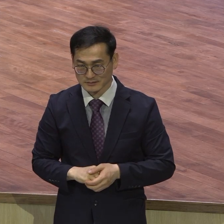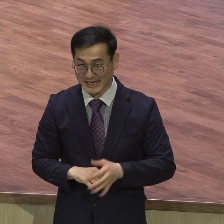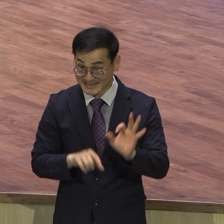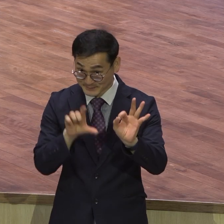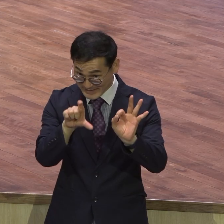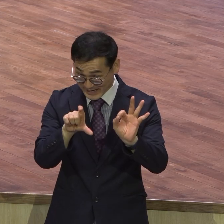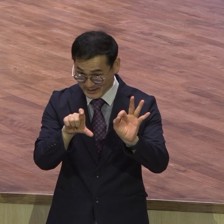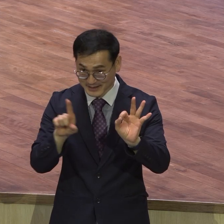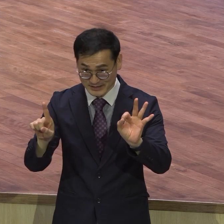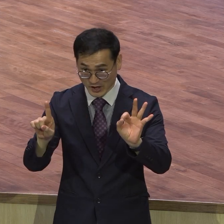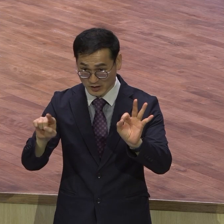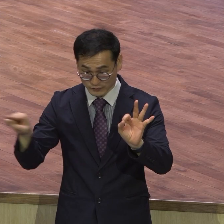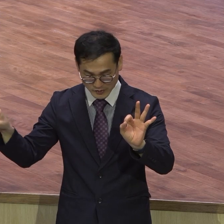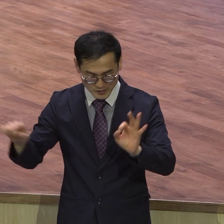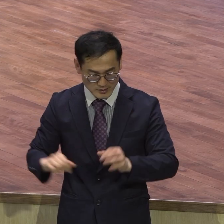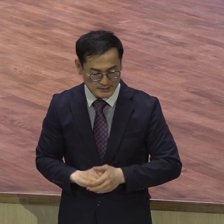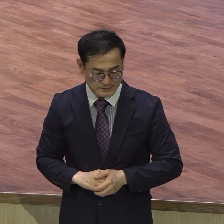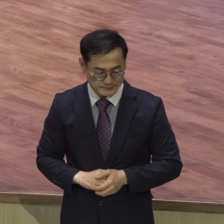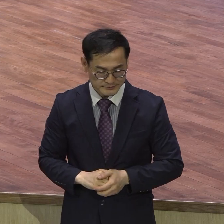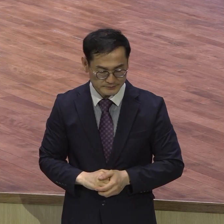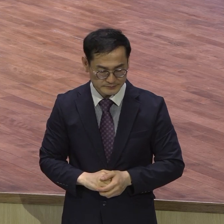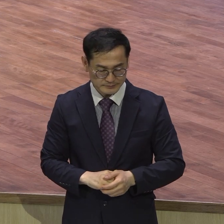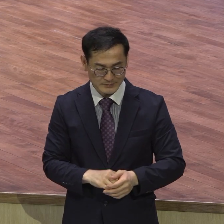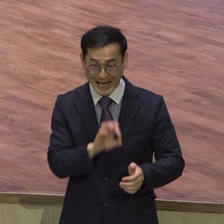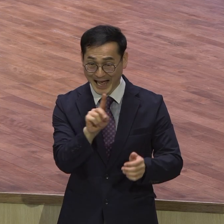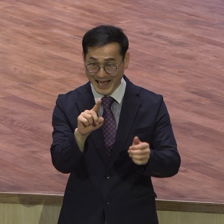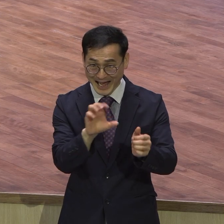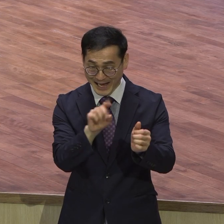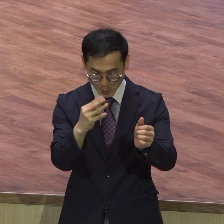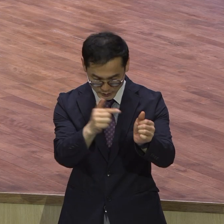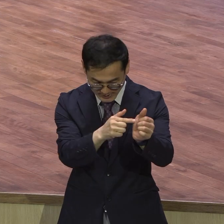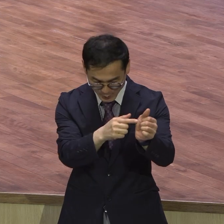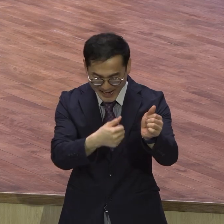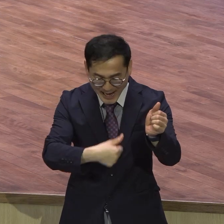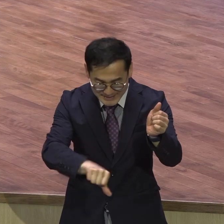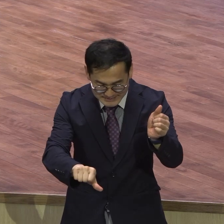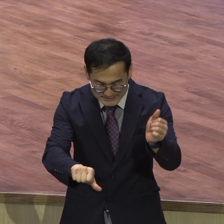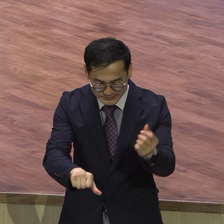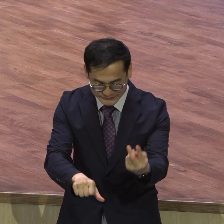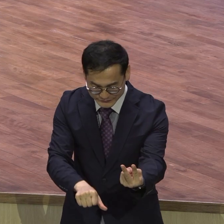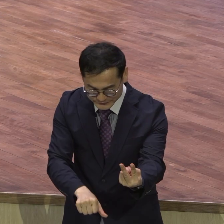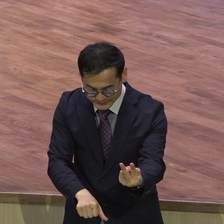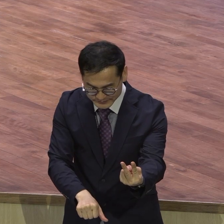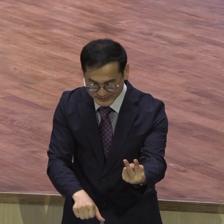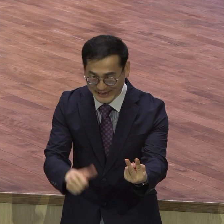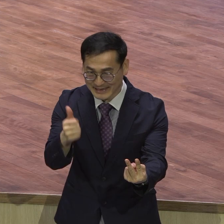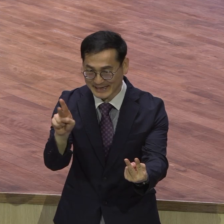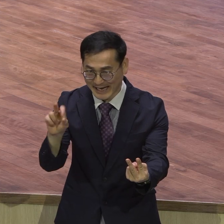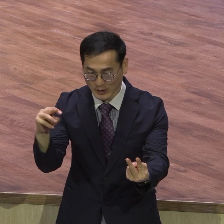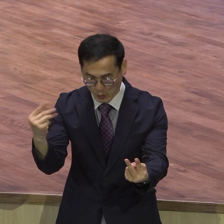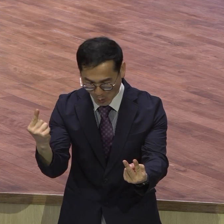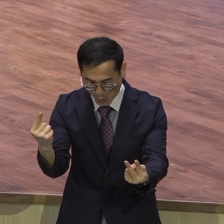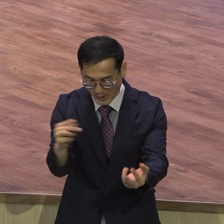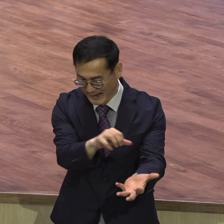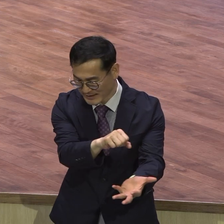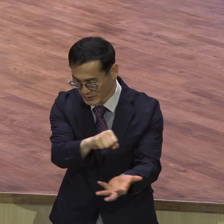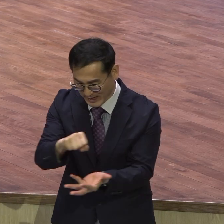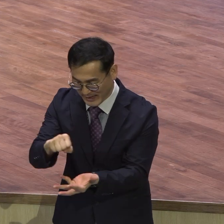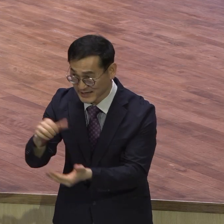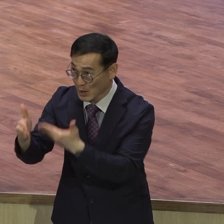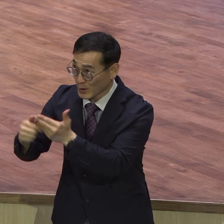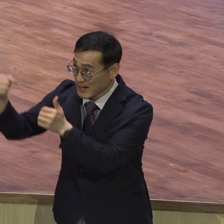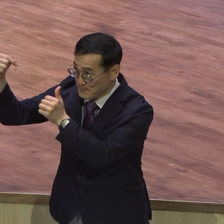1절로 2절입니다. 아론의 아론의 나답과 아비후가 각기 향도를 가져다가 여호와께서